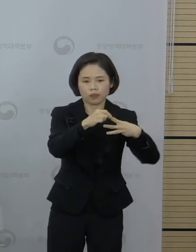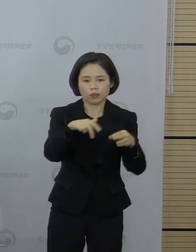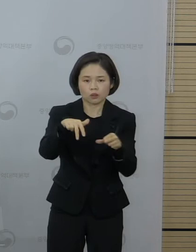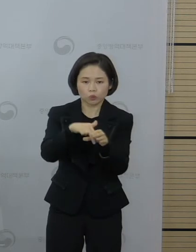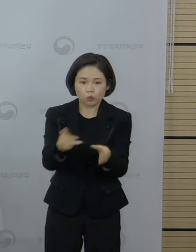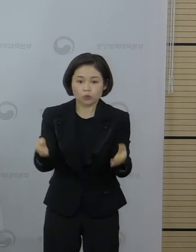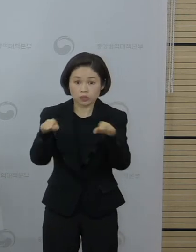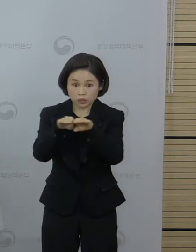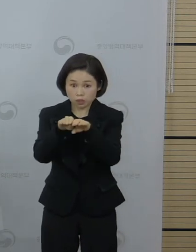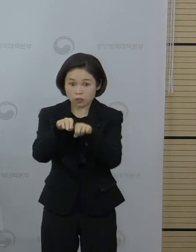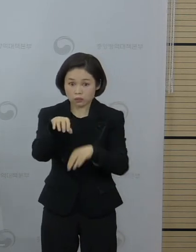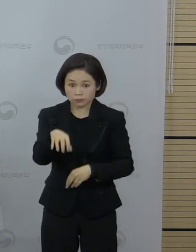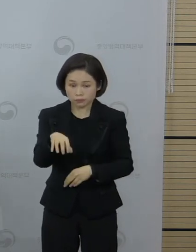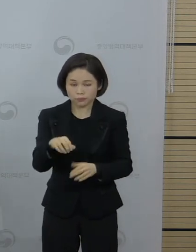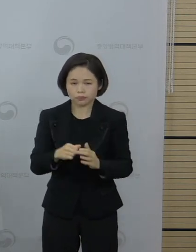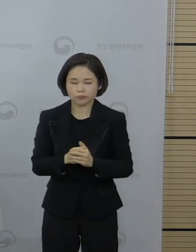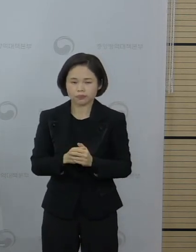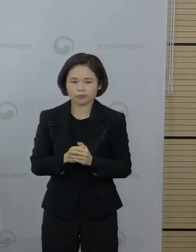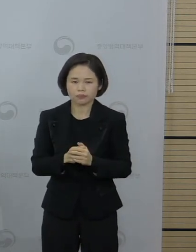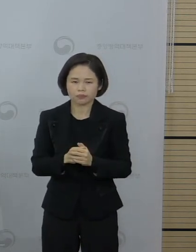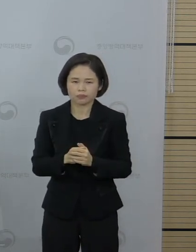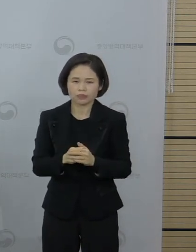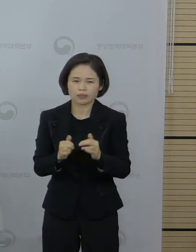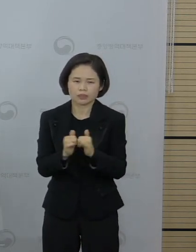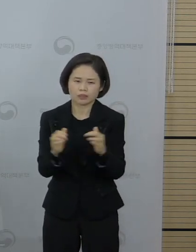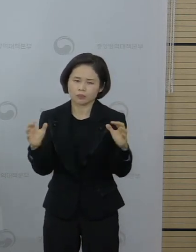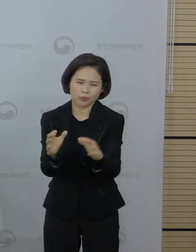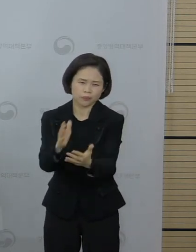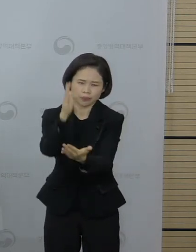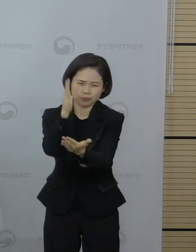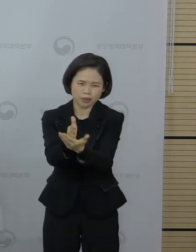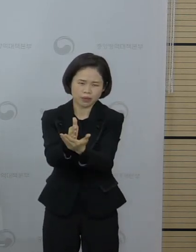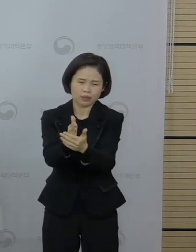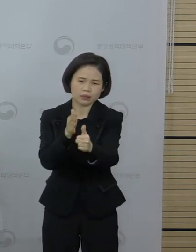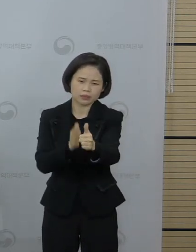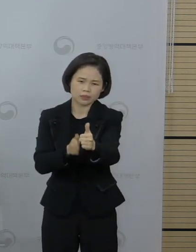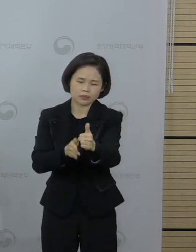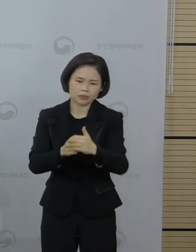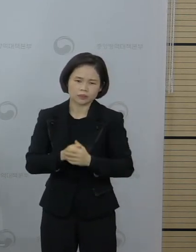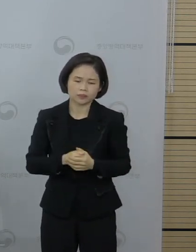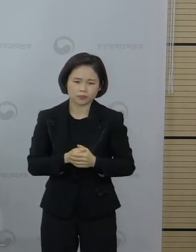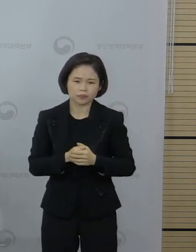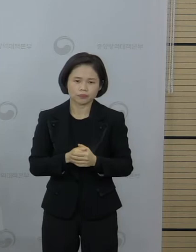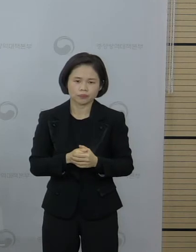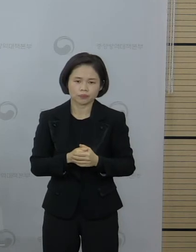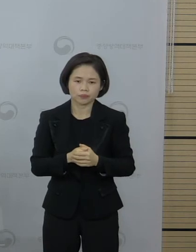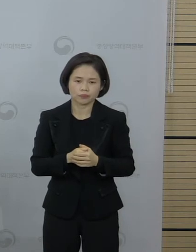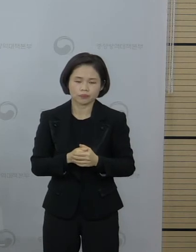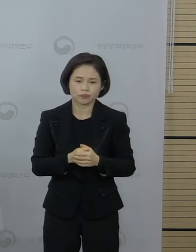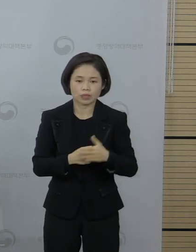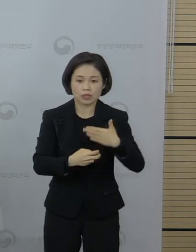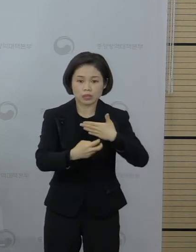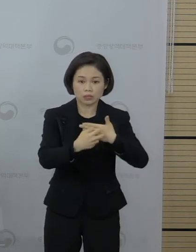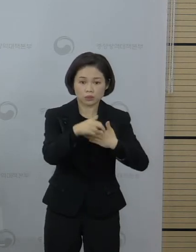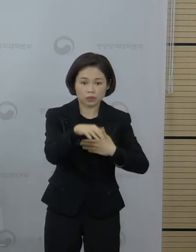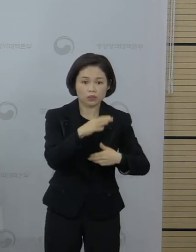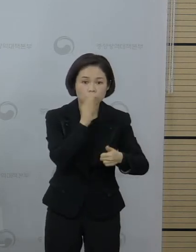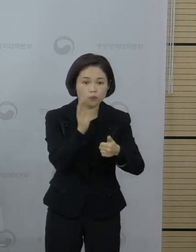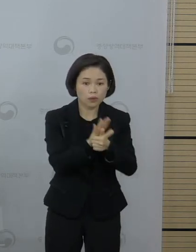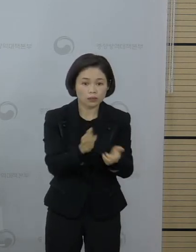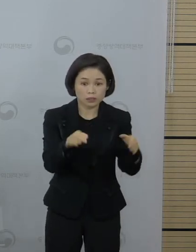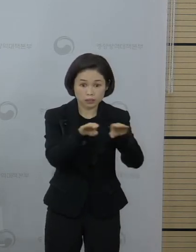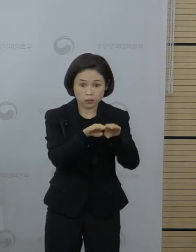관련해서는 어떠한 대면도 하지 말아 주시기 바랍니다. 둘째로는 의료기관, 요양시설